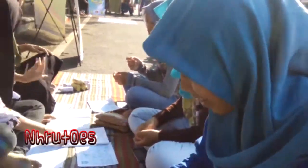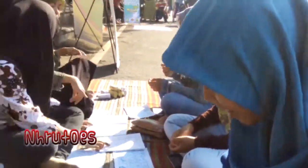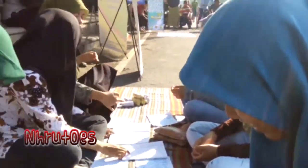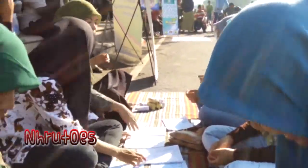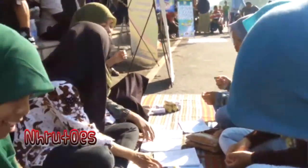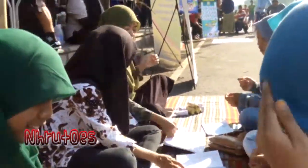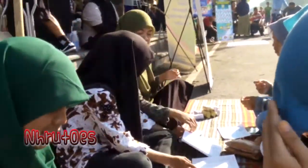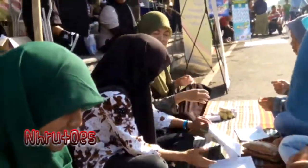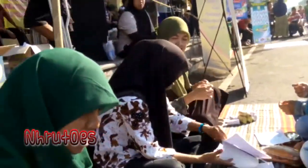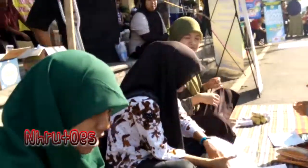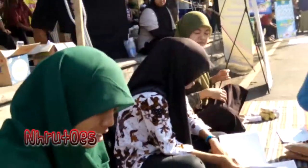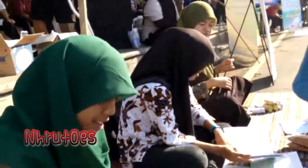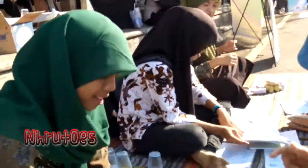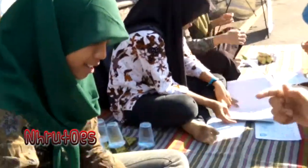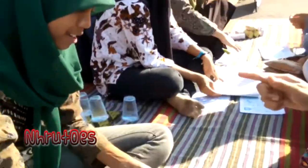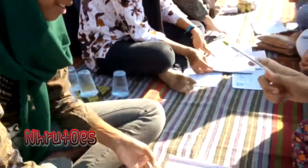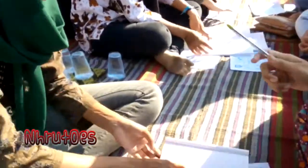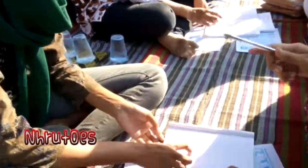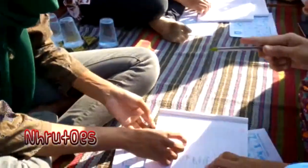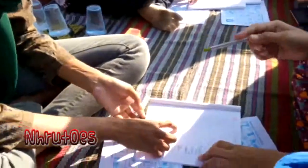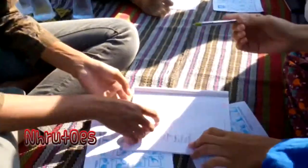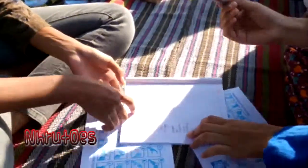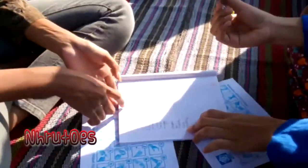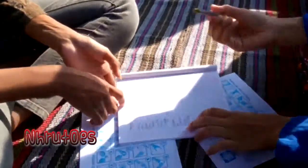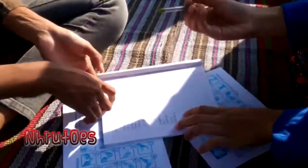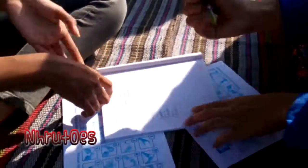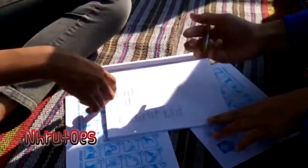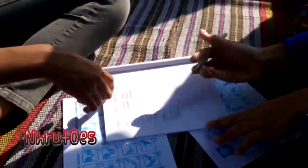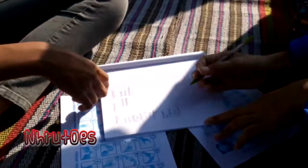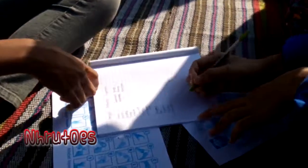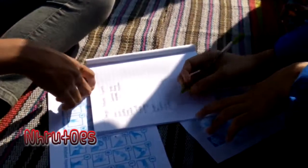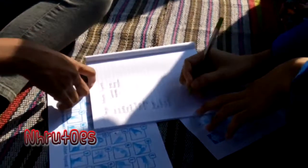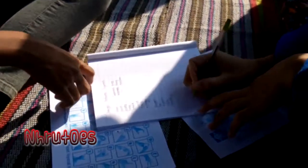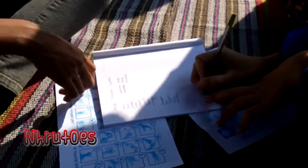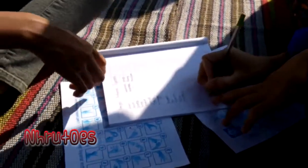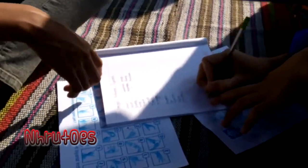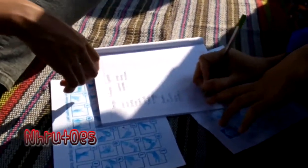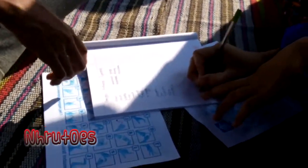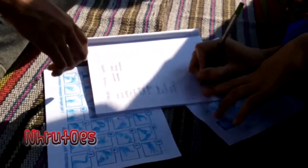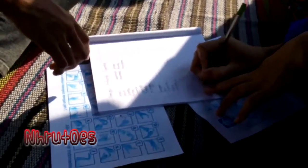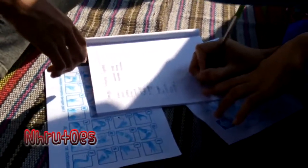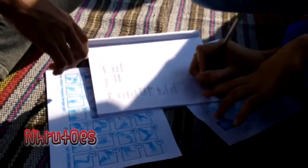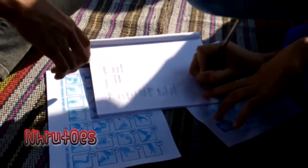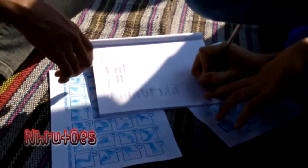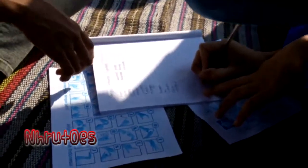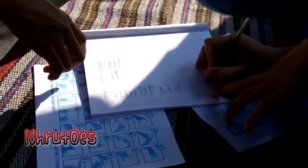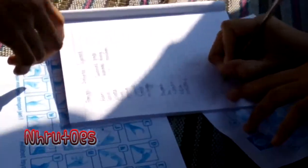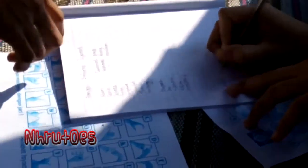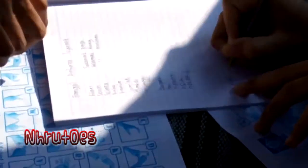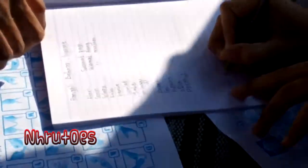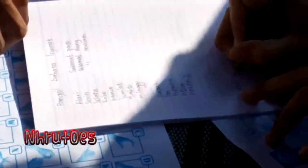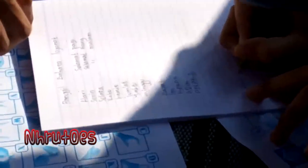Fabel bukan untuk disembunyikan ya Mas ya, harus di eksplor kemampuannya begitu ya. Ya karena saya melihat